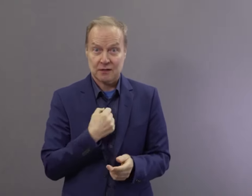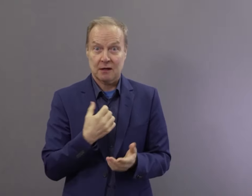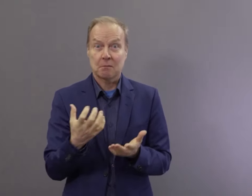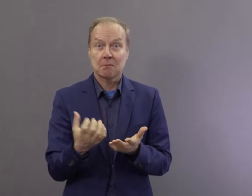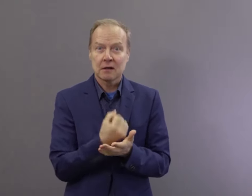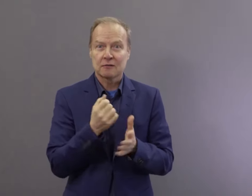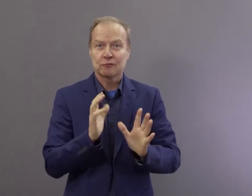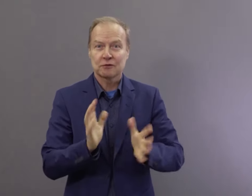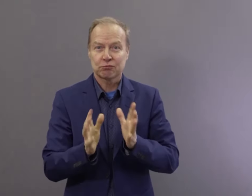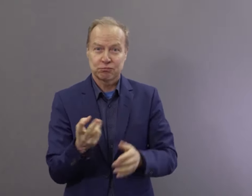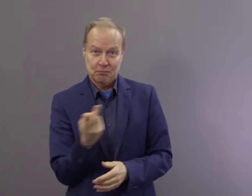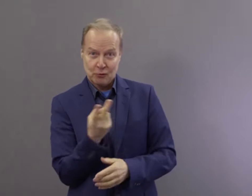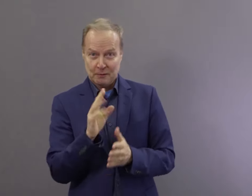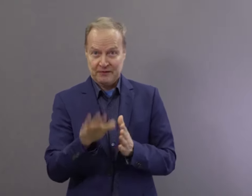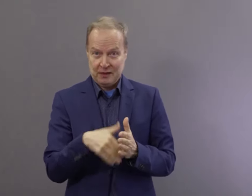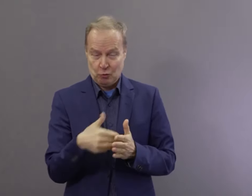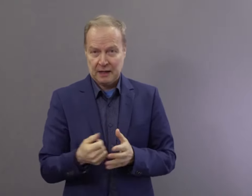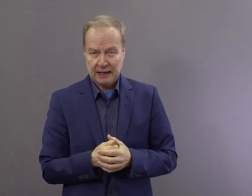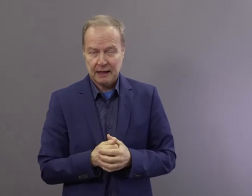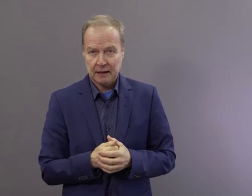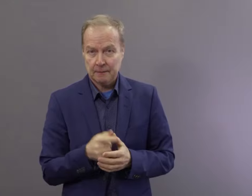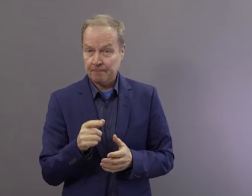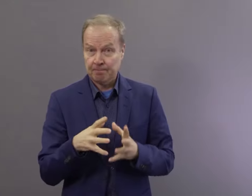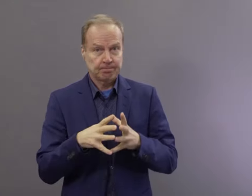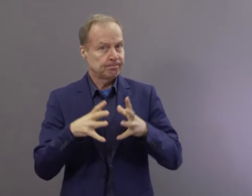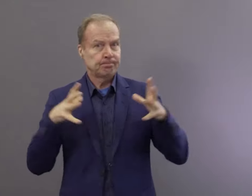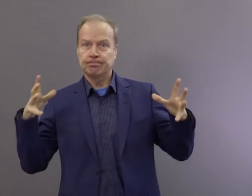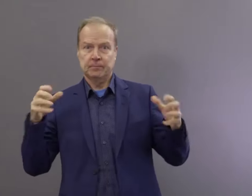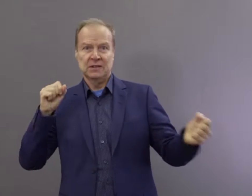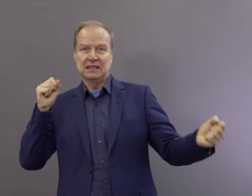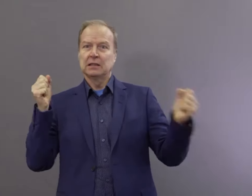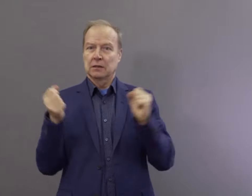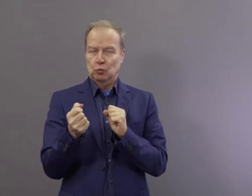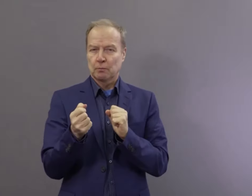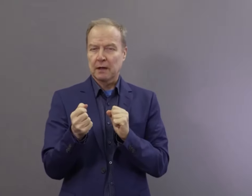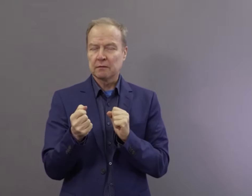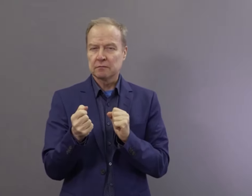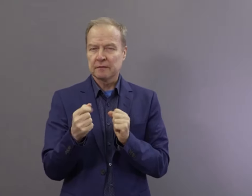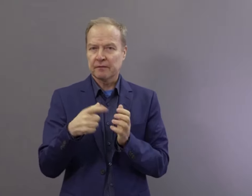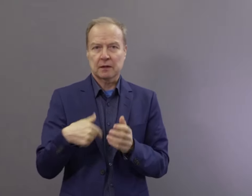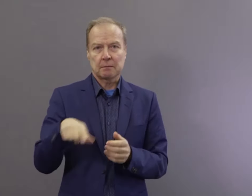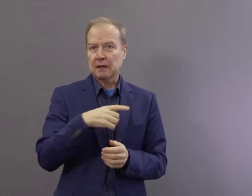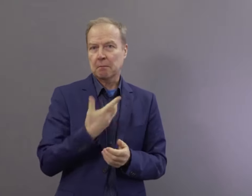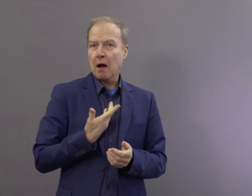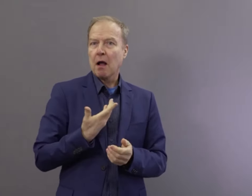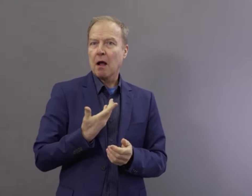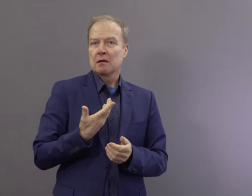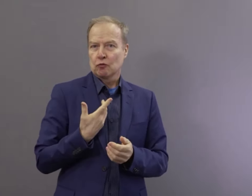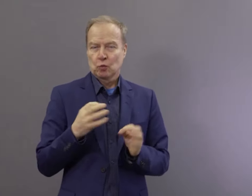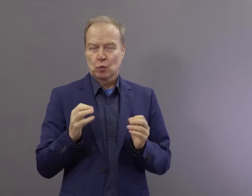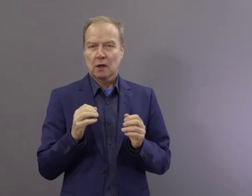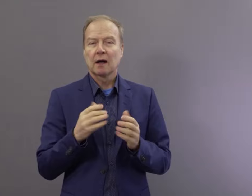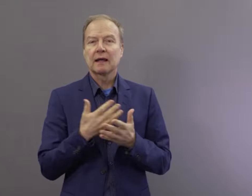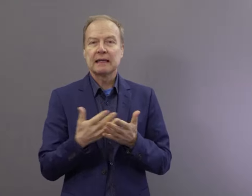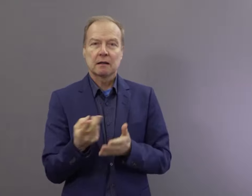voidaan tarjota lapsille ja perheille sen niin kuin parhaan mahdollisen niin kuin viittomakielen ja muun. Eli tarkempaa analyysiä siitä,